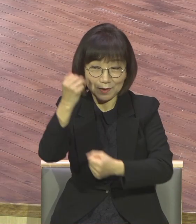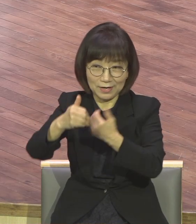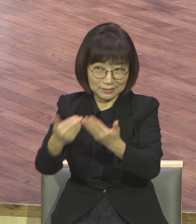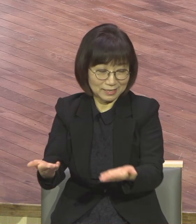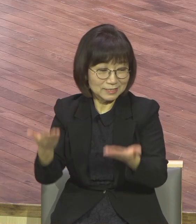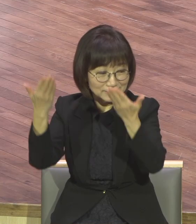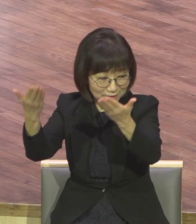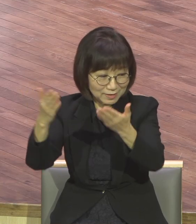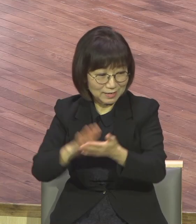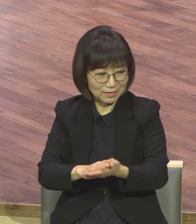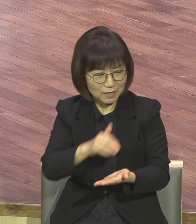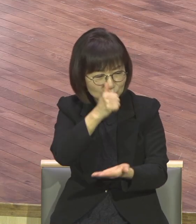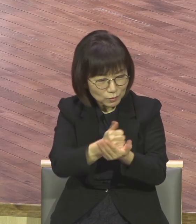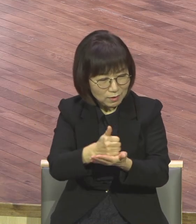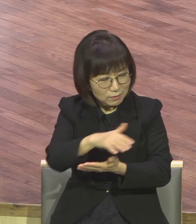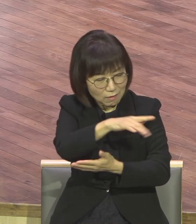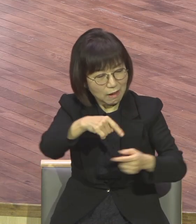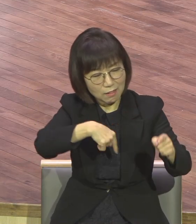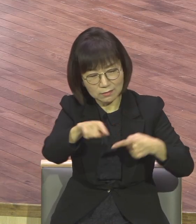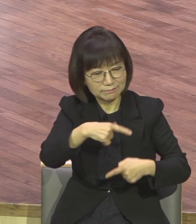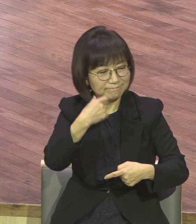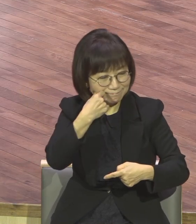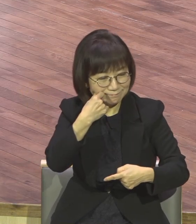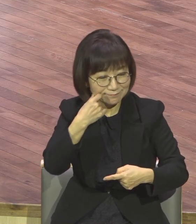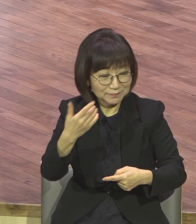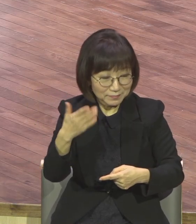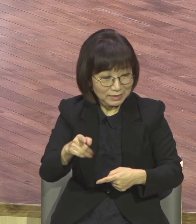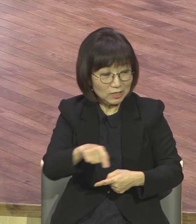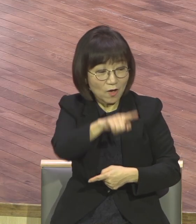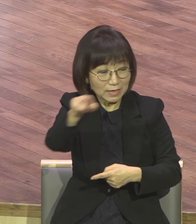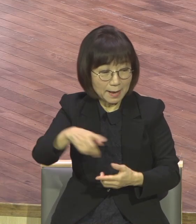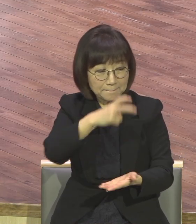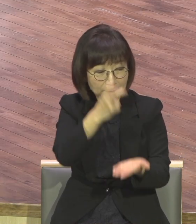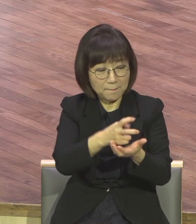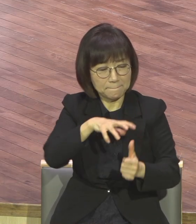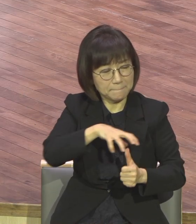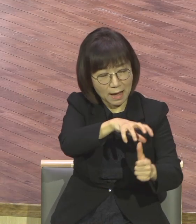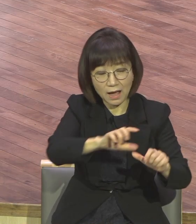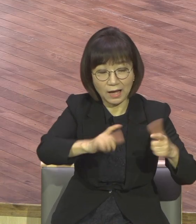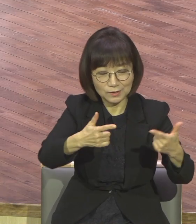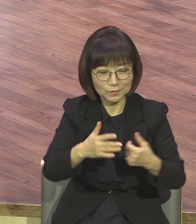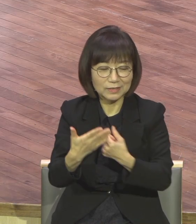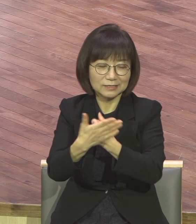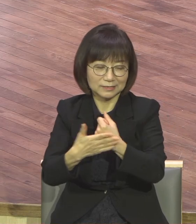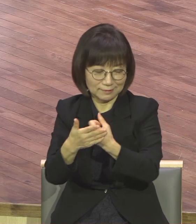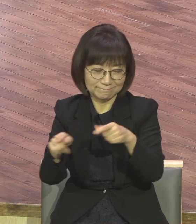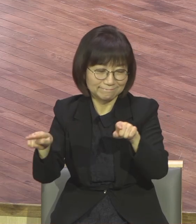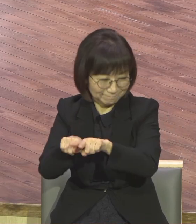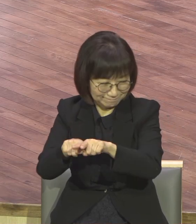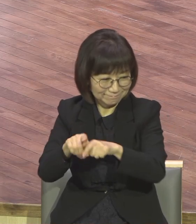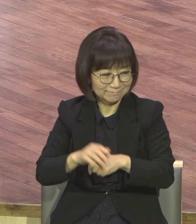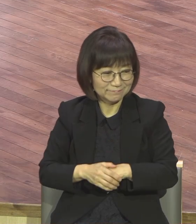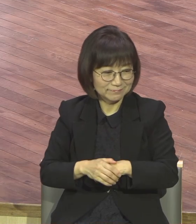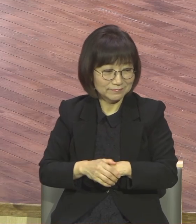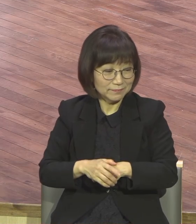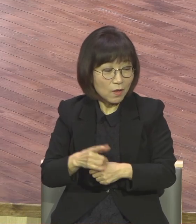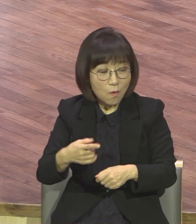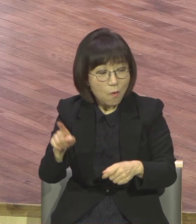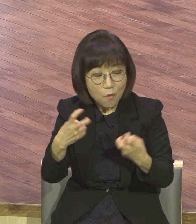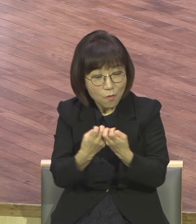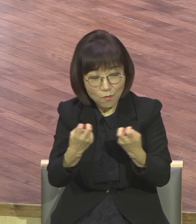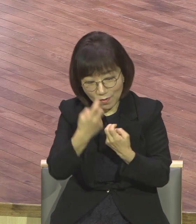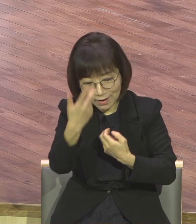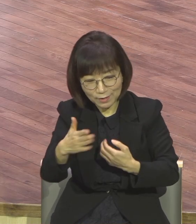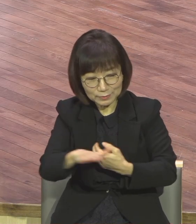하나님께 드리라. 죄가 너희를 주장하지 못하리니 이는 너희가 법 아래에 있지 아니하고 은혜 아래에 있음이라.